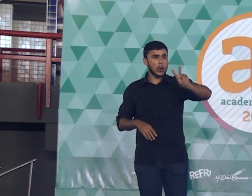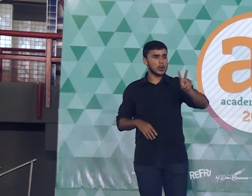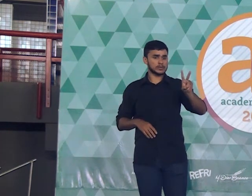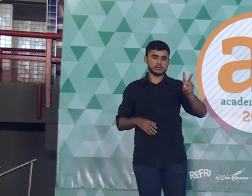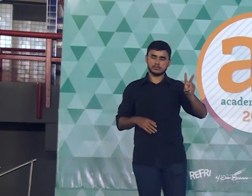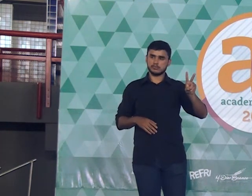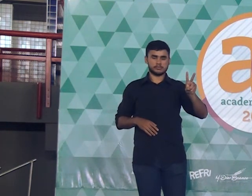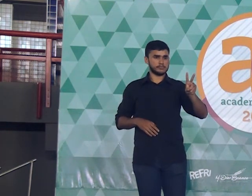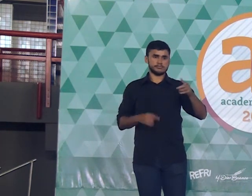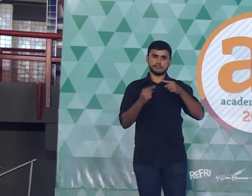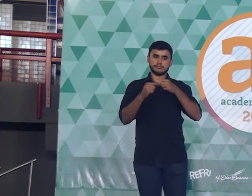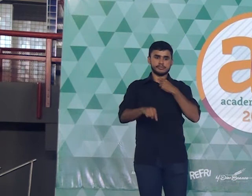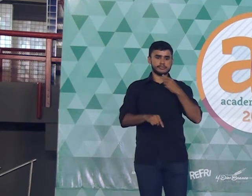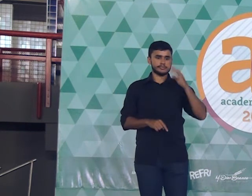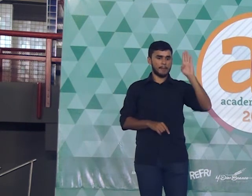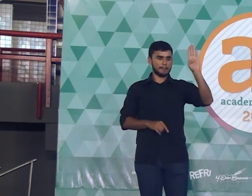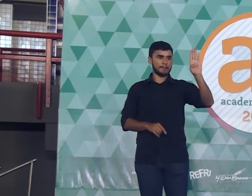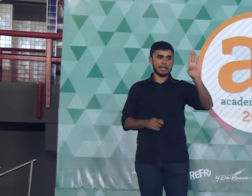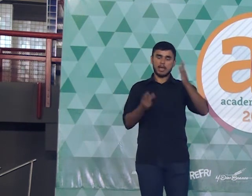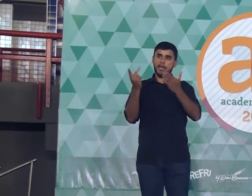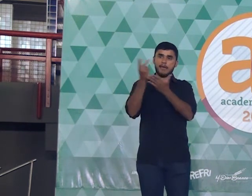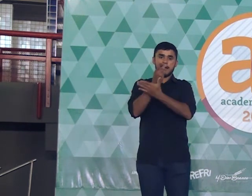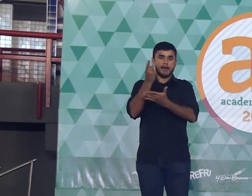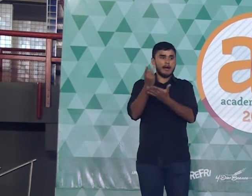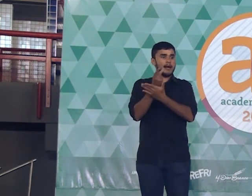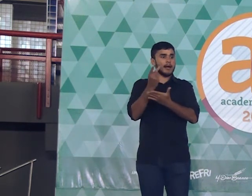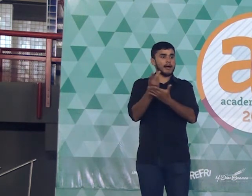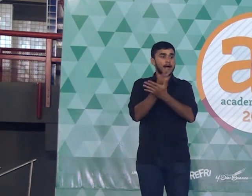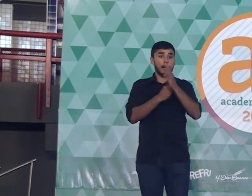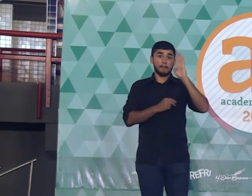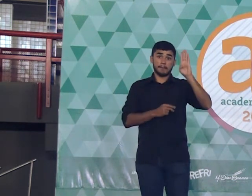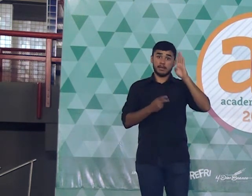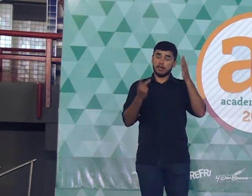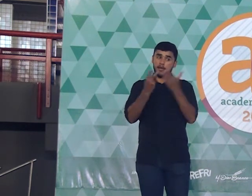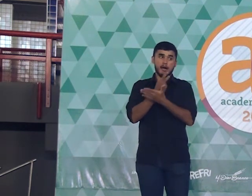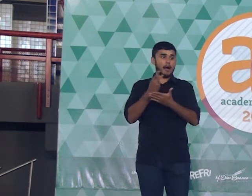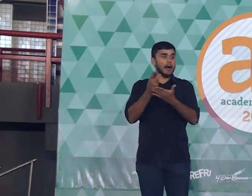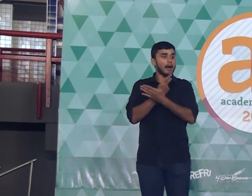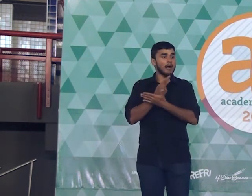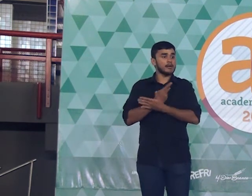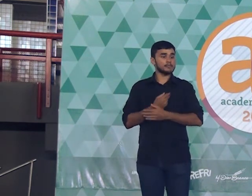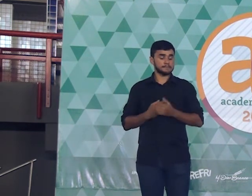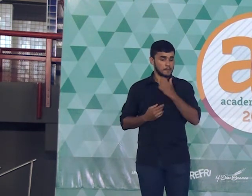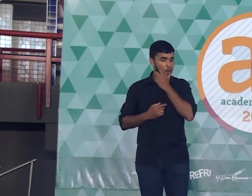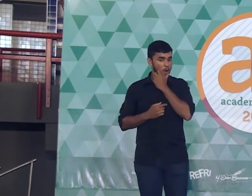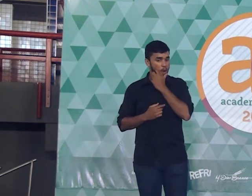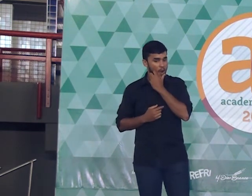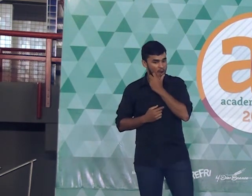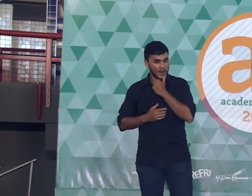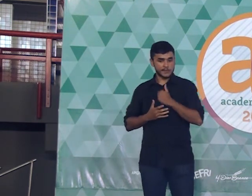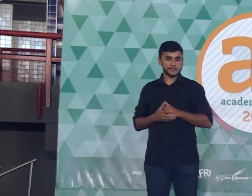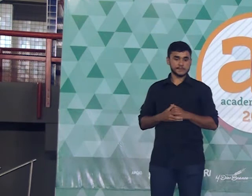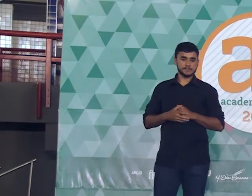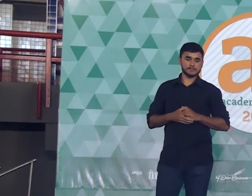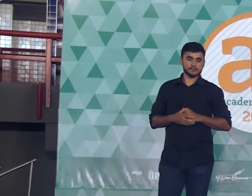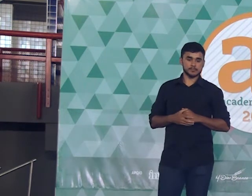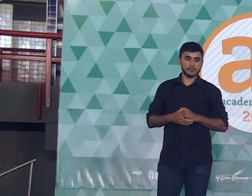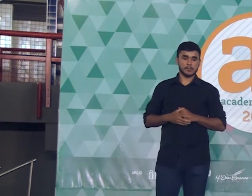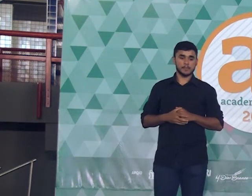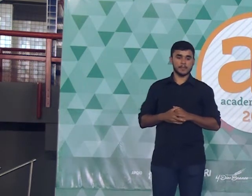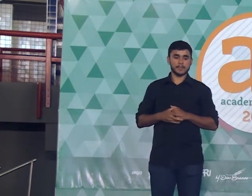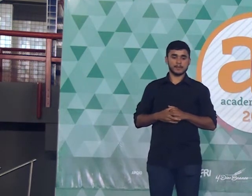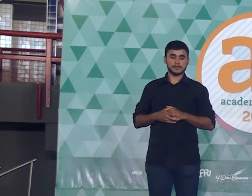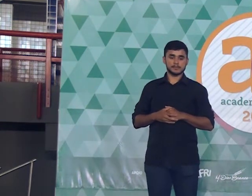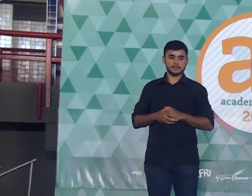quilômetros. A não ser que esse carro aí estivesse sendo empurrado por uma corda de caranguejo. Sem lógica. Vamos